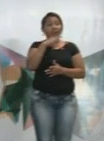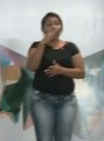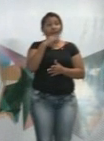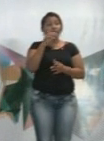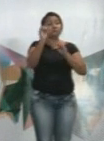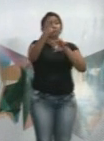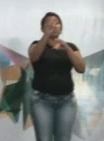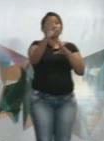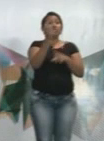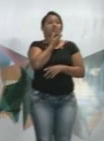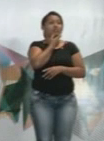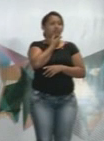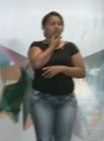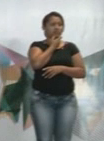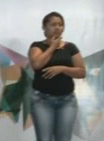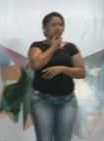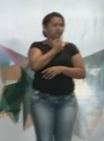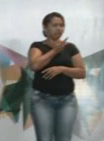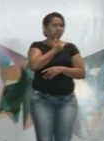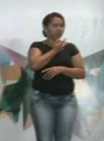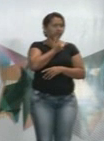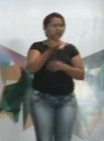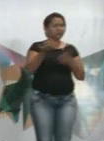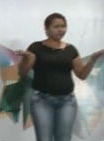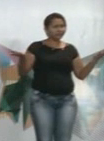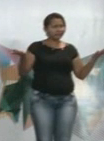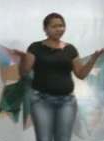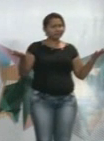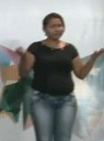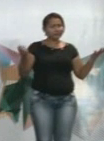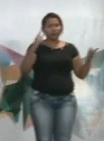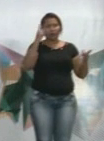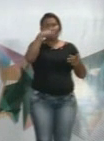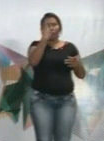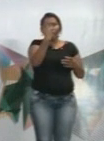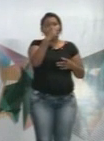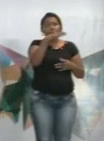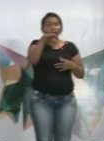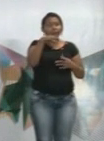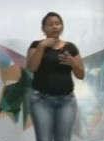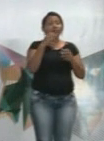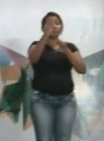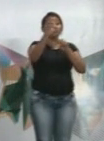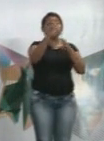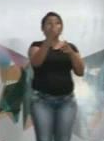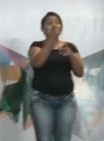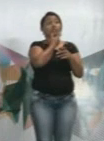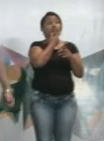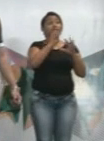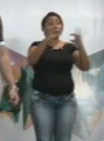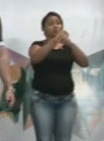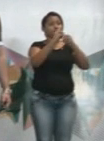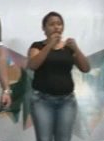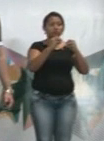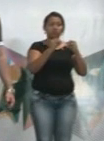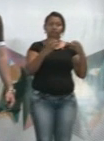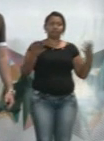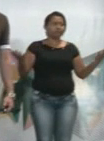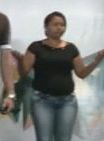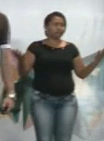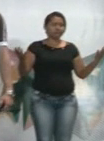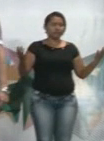inteiro, né? Infelizmente aqui no Brasil, tanto a educação em nível particular como em nível público, o ensino de inglês é